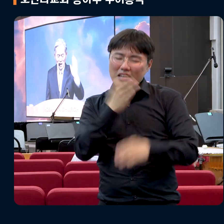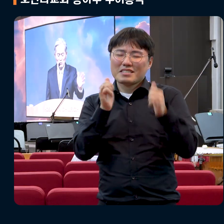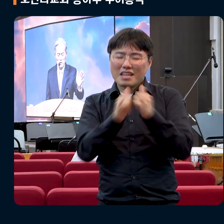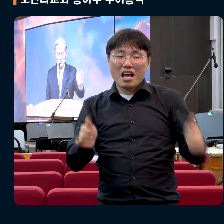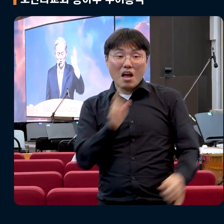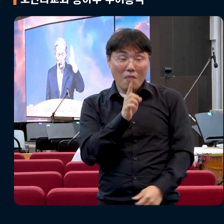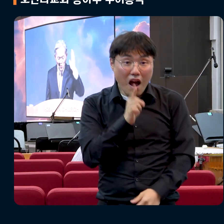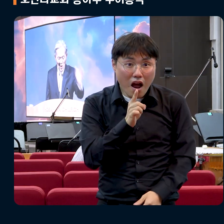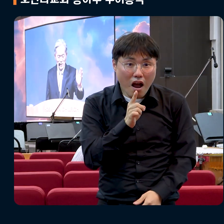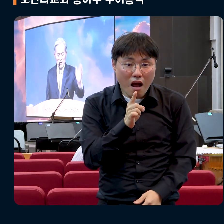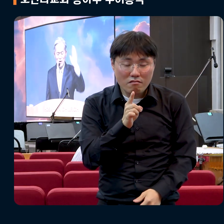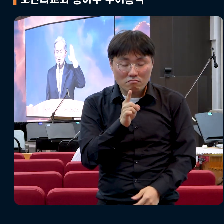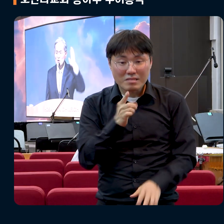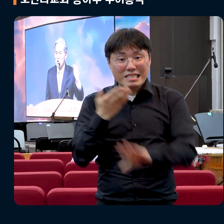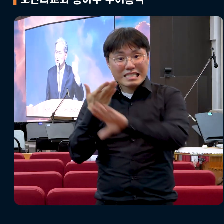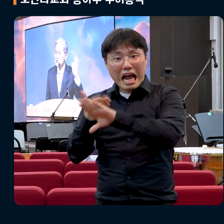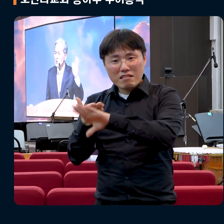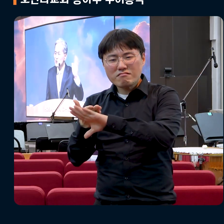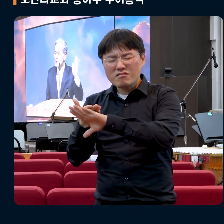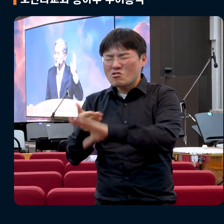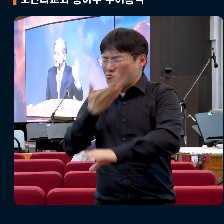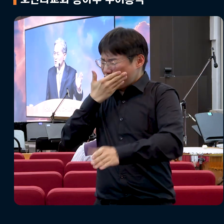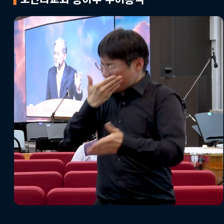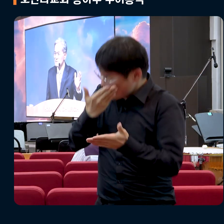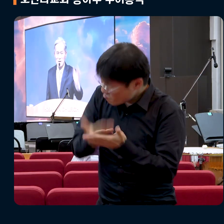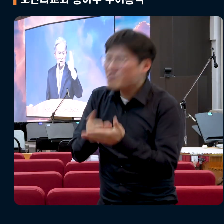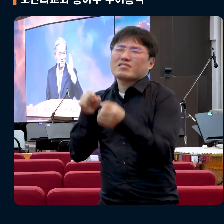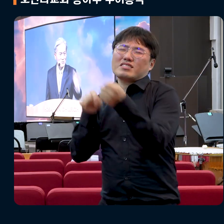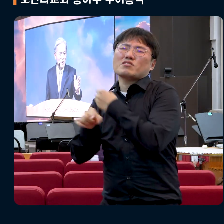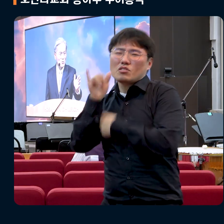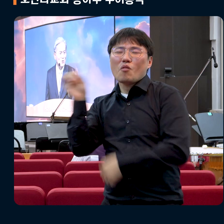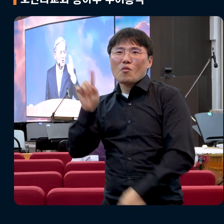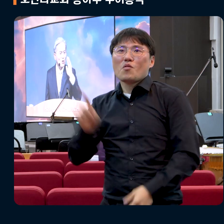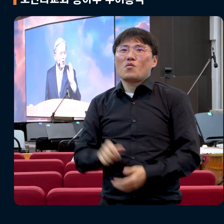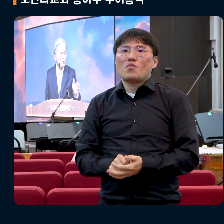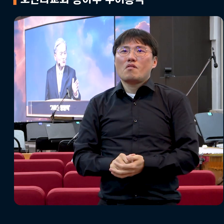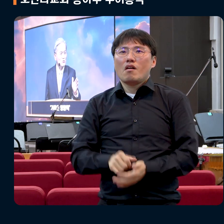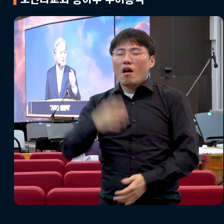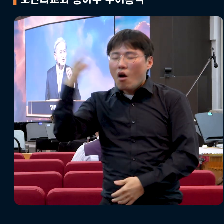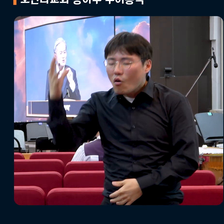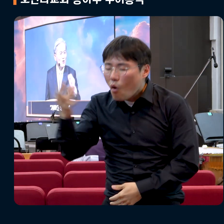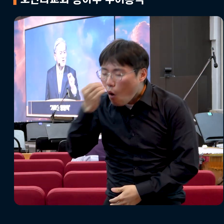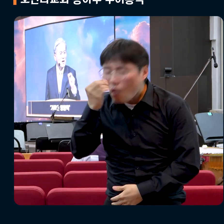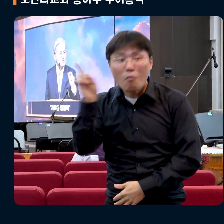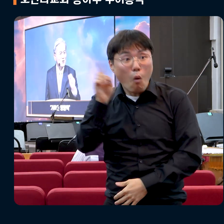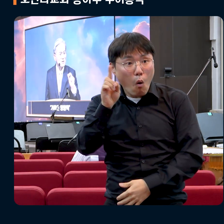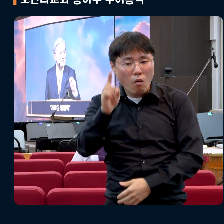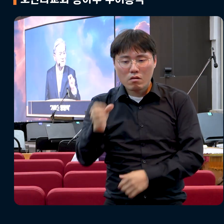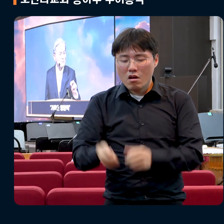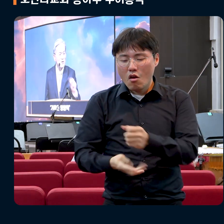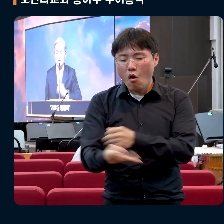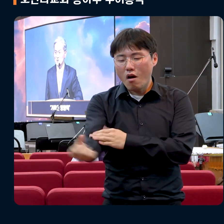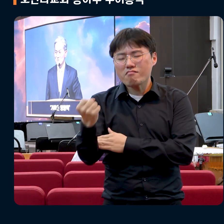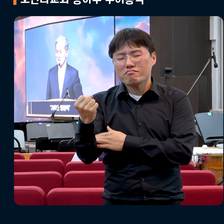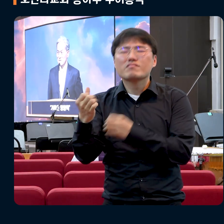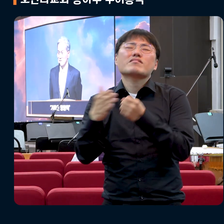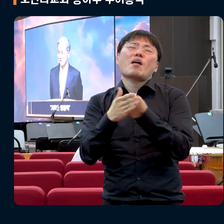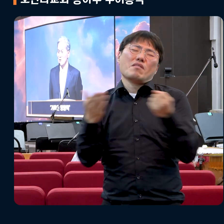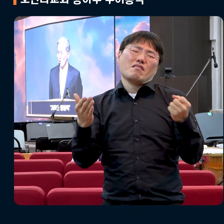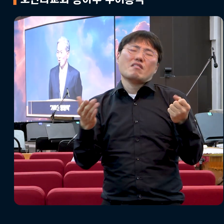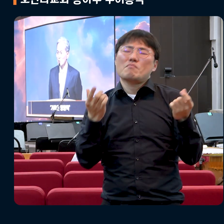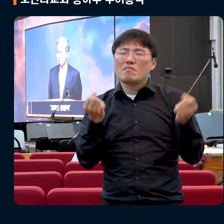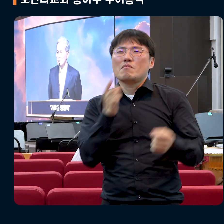사람을 말하고 있는 또 하나의 결정적 이유가 있는데, 그건 바로 거룩은 영향력이기 때문에